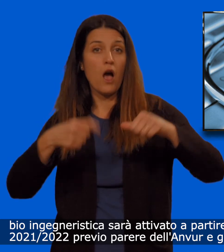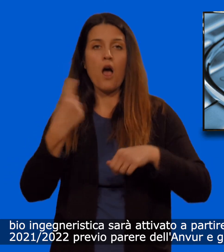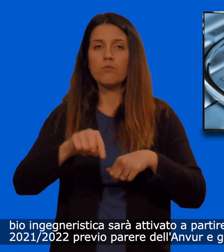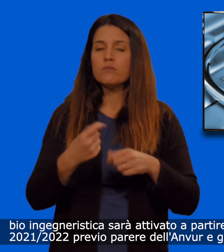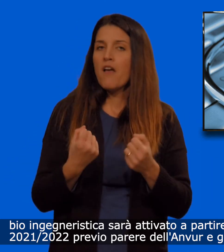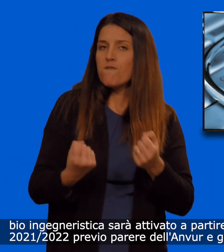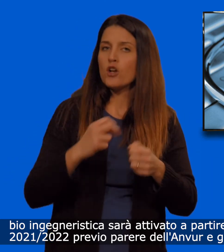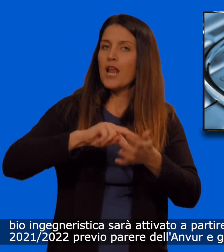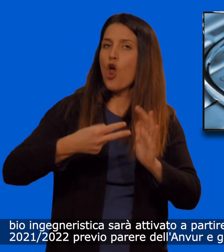2021-2022,